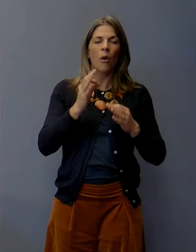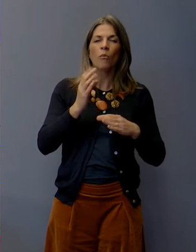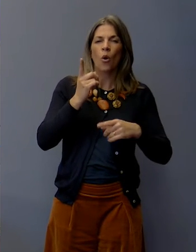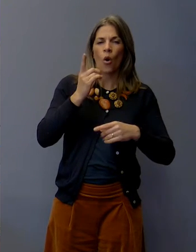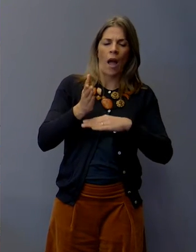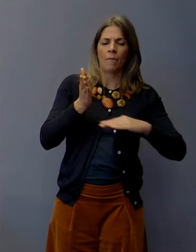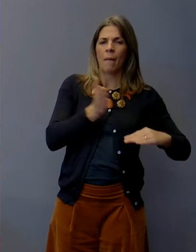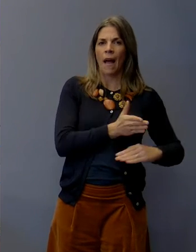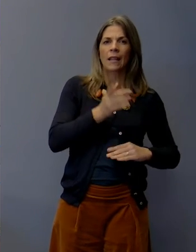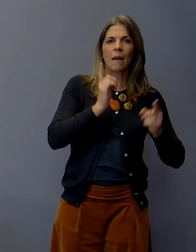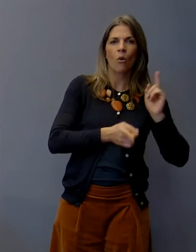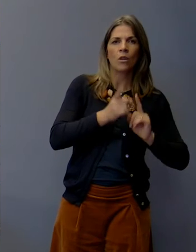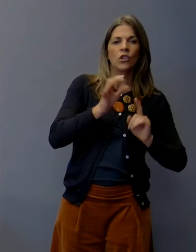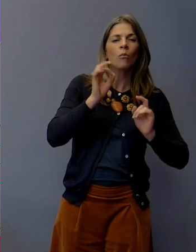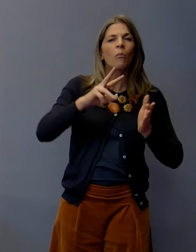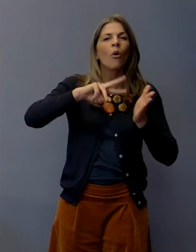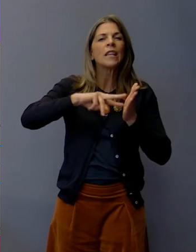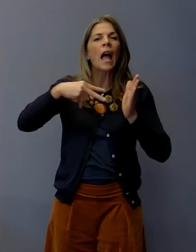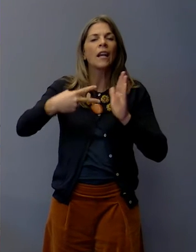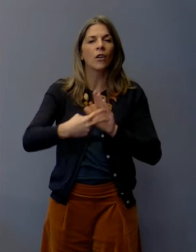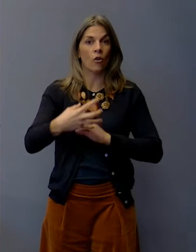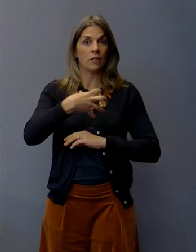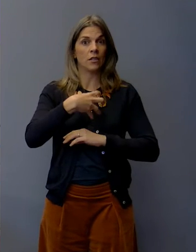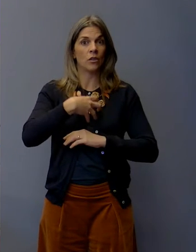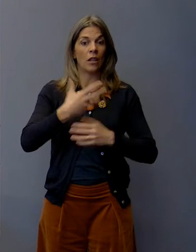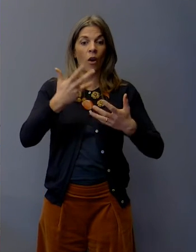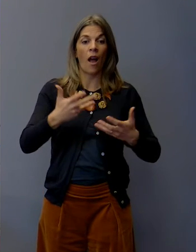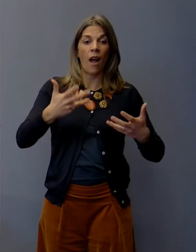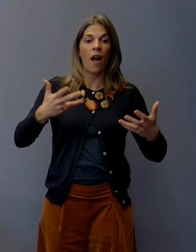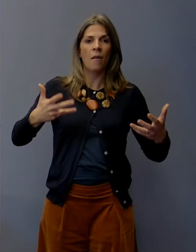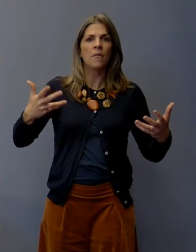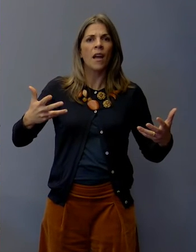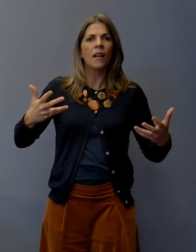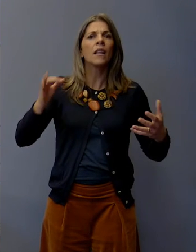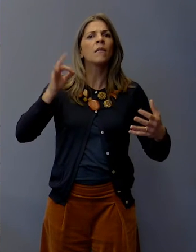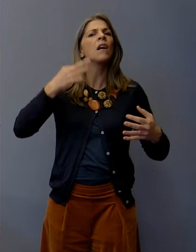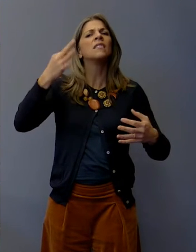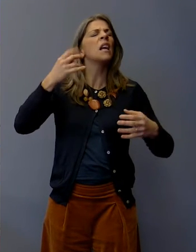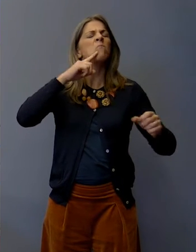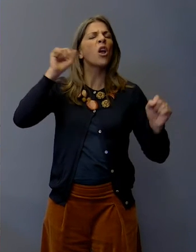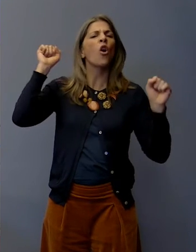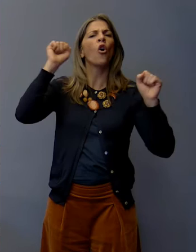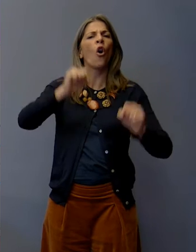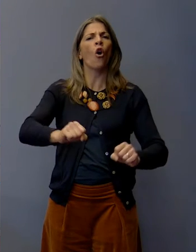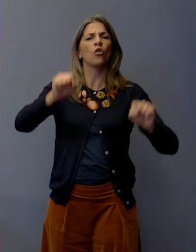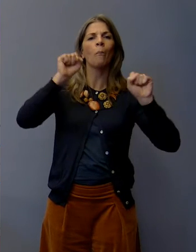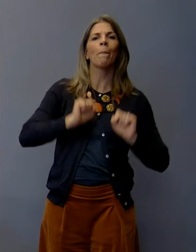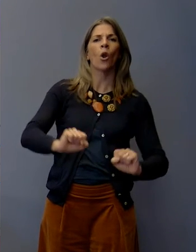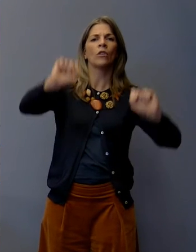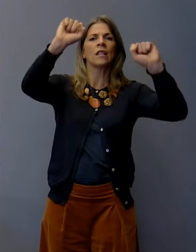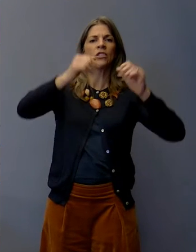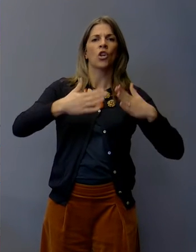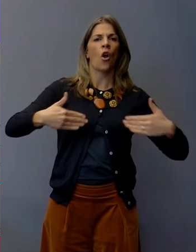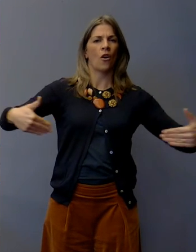all'ambiente che si sono sempre fieramente opposti alla realizzazione delle opere di protezione a mare questo mi sembrava una cosa ragionevole